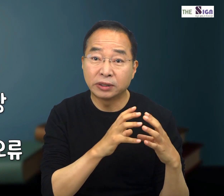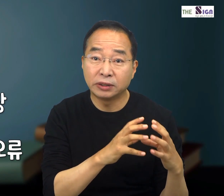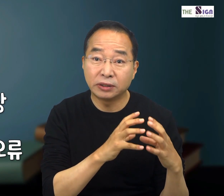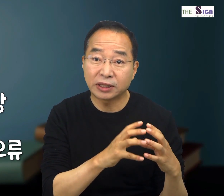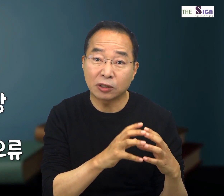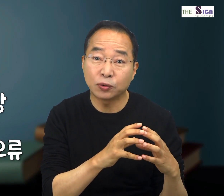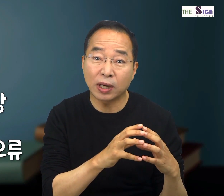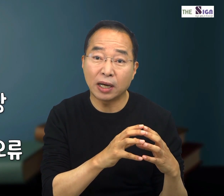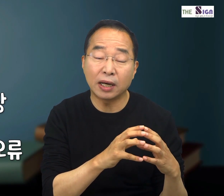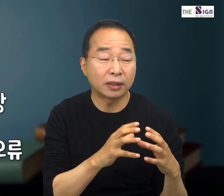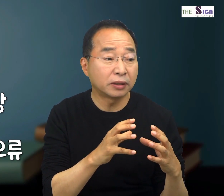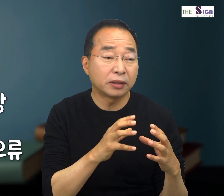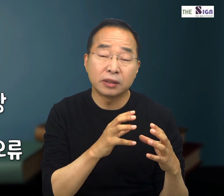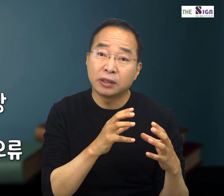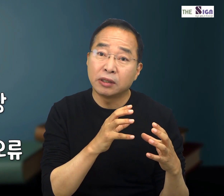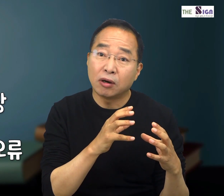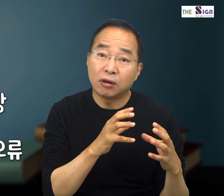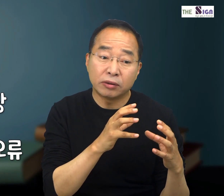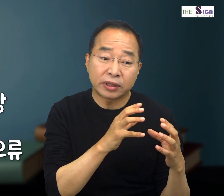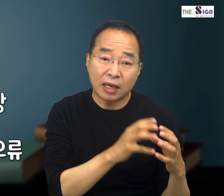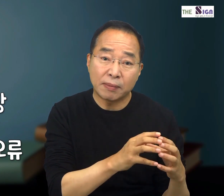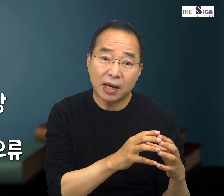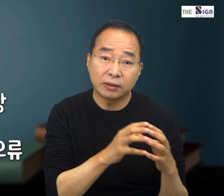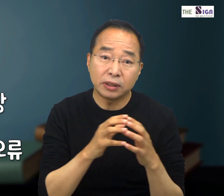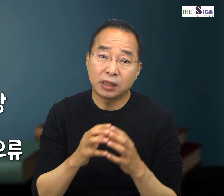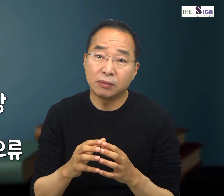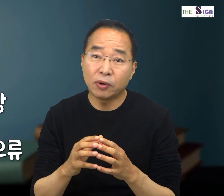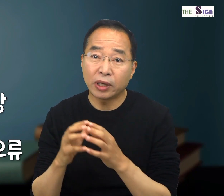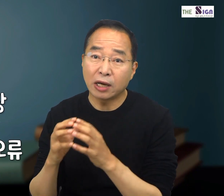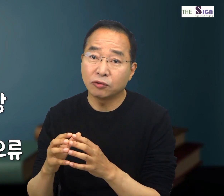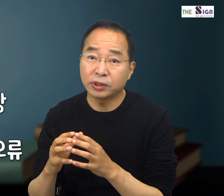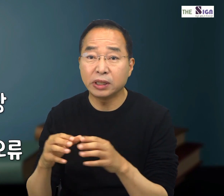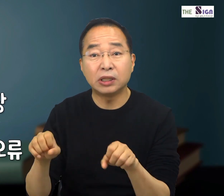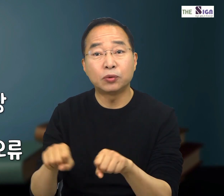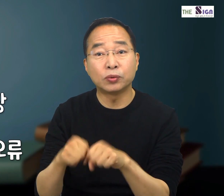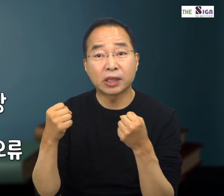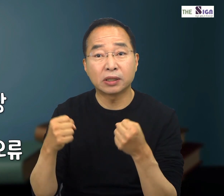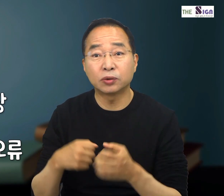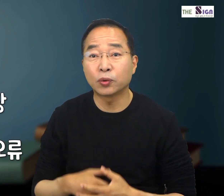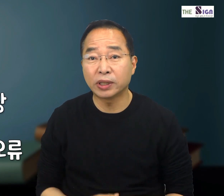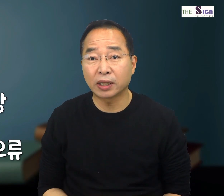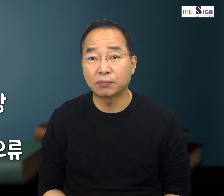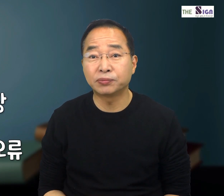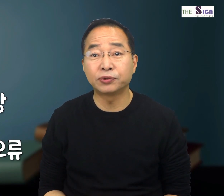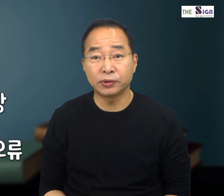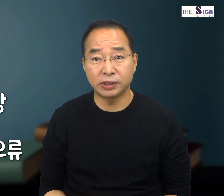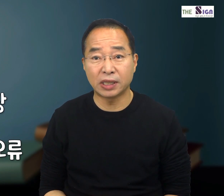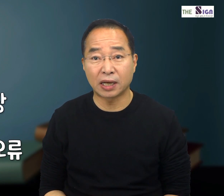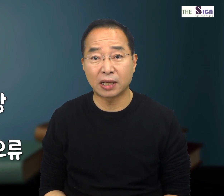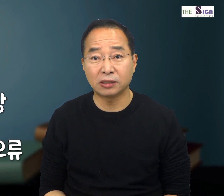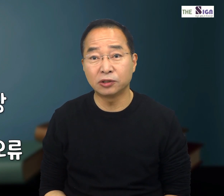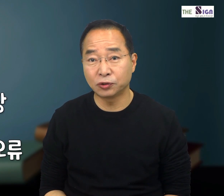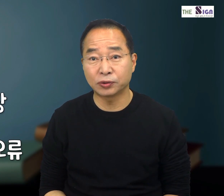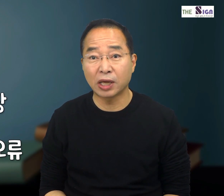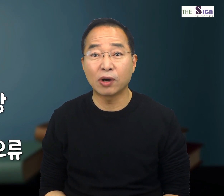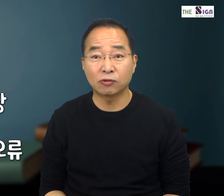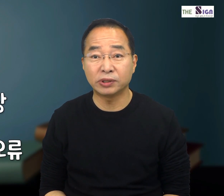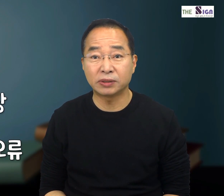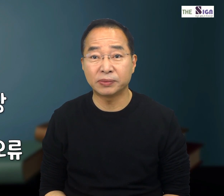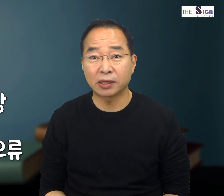그 장소가 대만, 일본, 한국이 이 동작을 동일하게 부러지다라는 뜻으로 사용하고 있습니다.